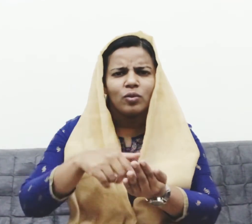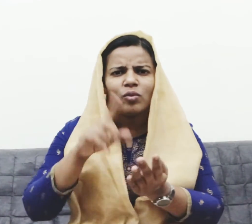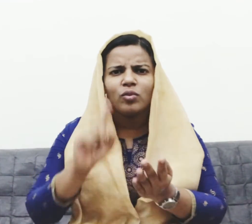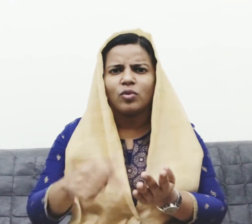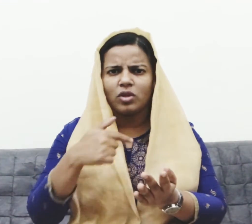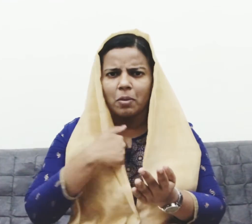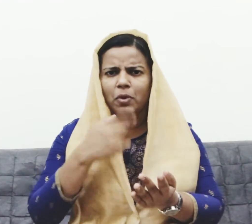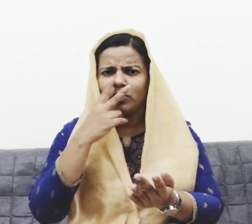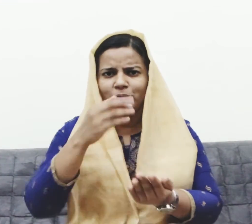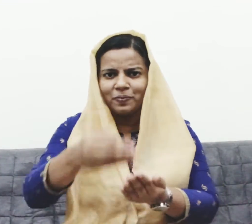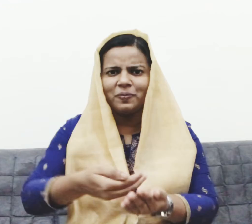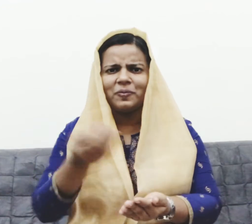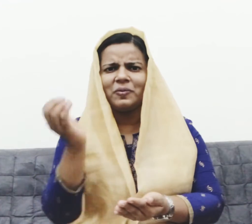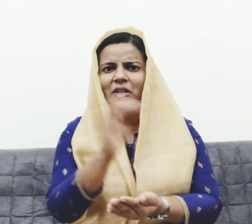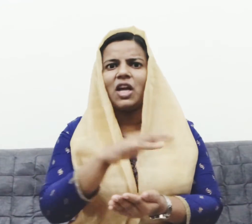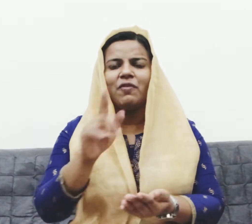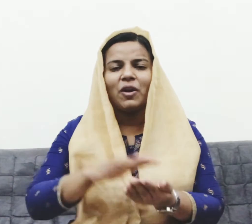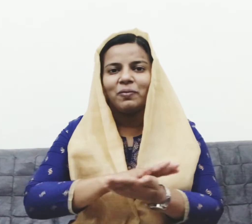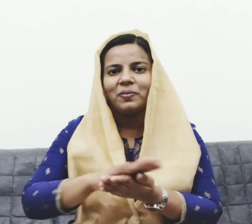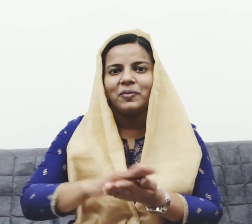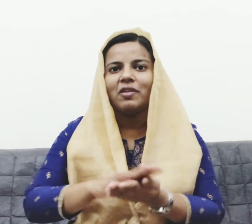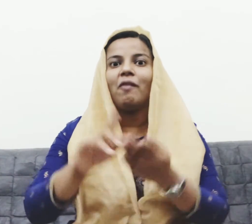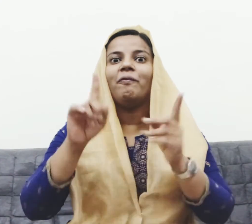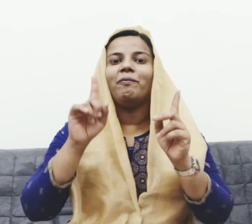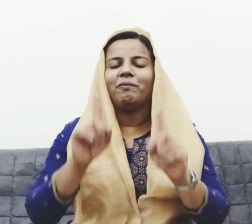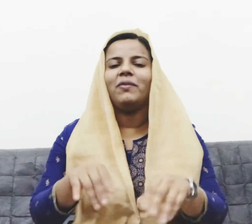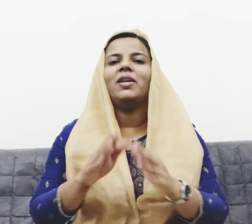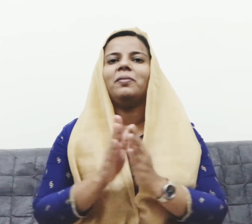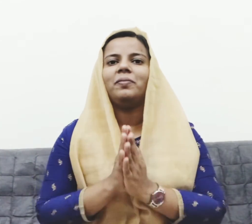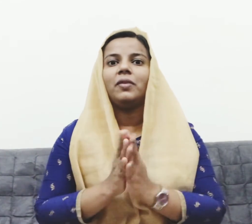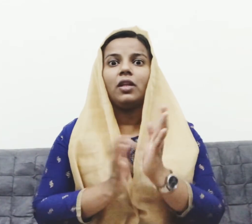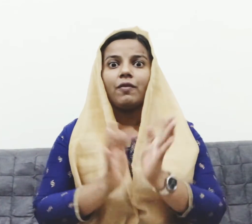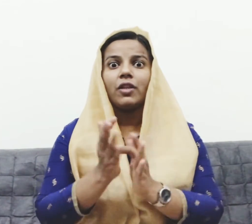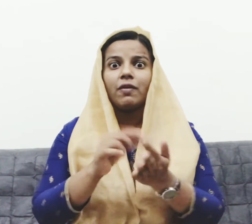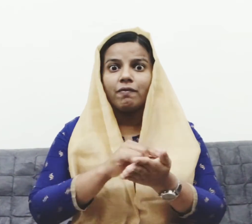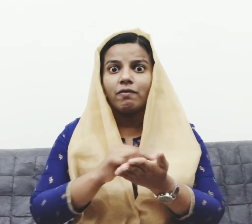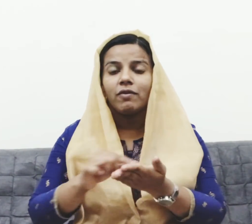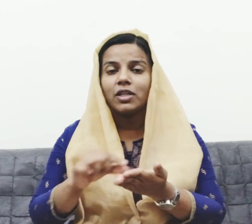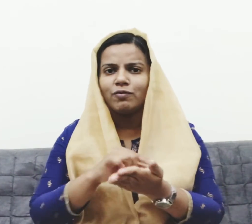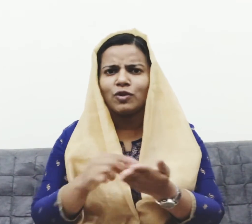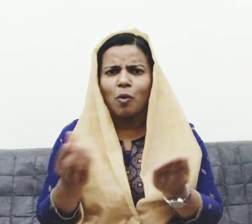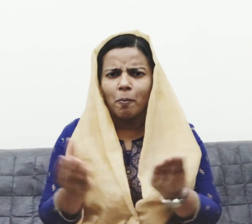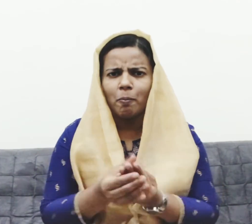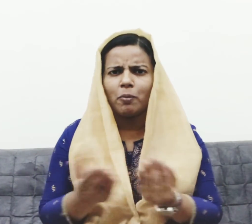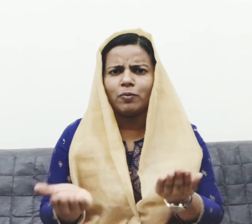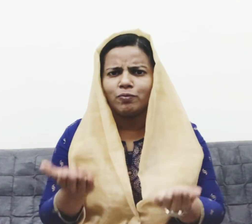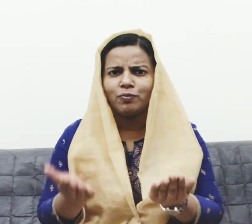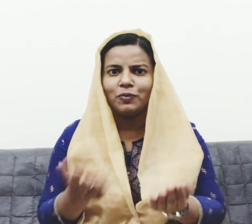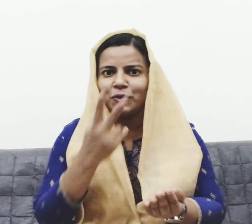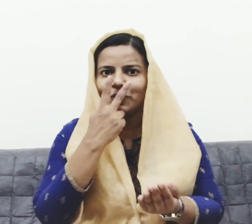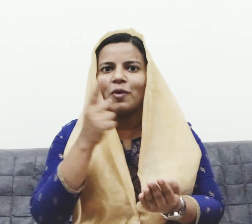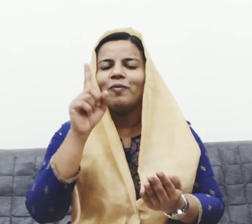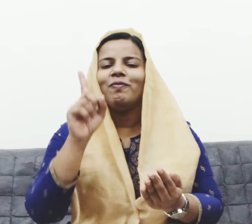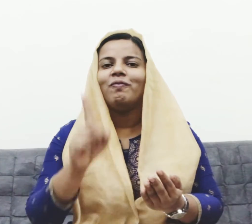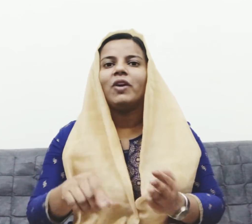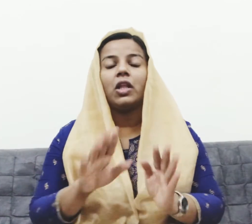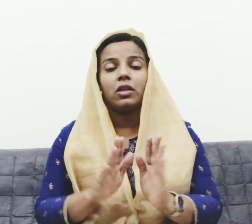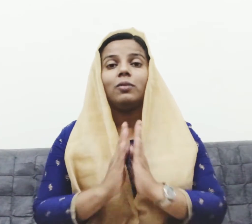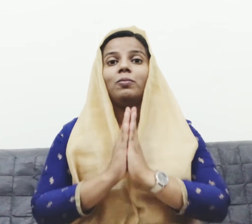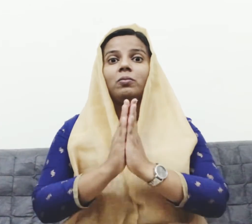ഉണ്ടെങ്കിൽ അതിനെ കോരിയെടുത്ത് കളയുവാനും തുടയ്ക്കുവാനും നമ്മൾ തയ്യാറാകണം. ദൈവവചനം കൊണ്ടാണ് ഇത് നോക്കേണ്ടത്, ദൈവവചനവുമായിട്ട് കമ്പയർ ചെയ്ത് നോക്കണം. എന്നിട്ട്